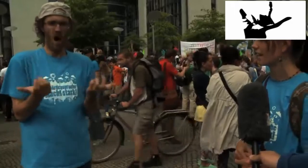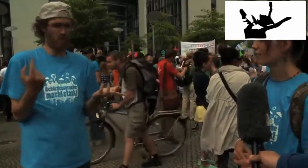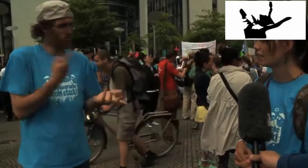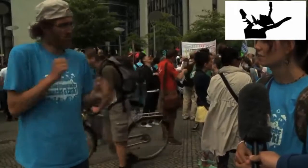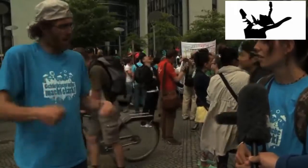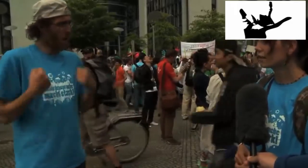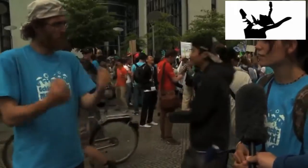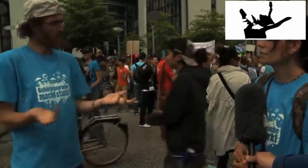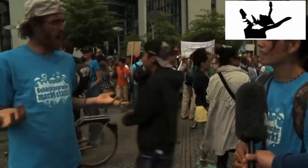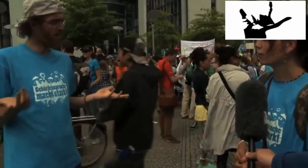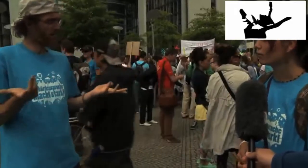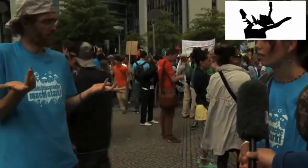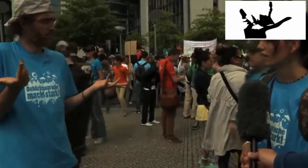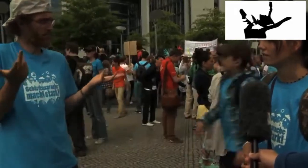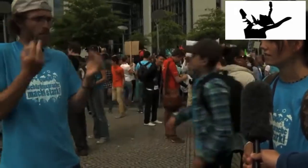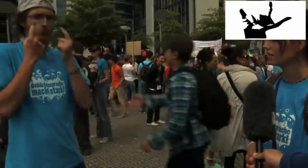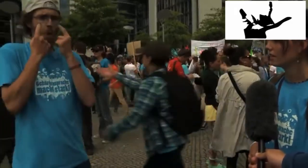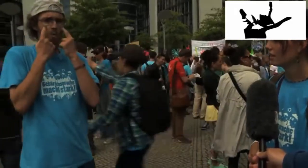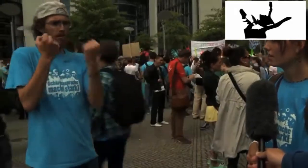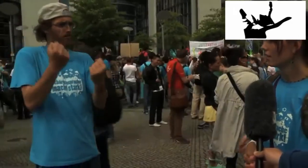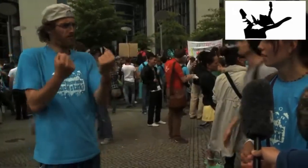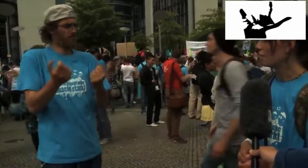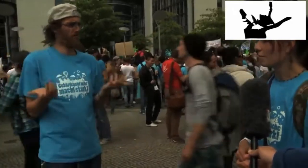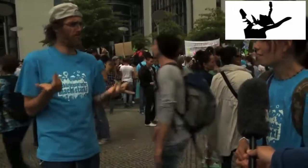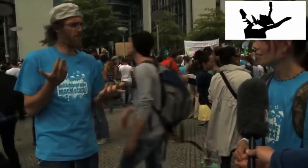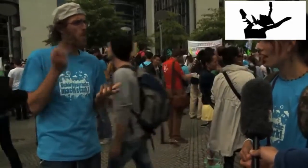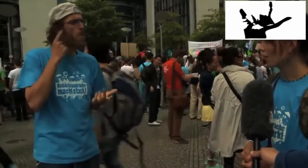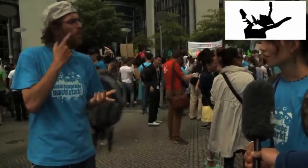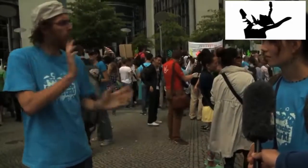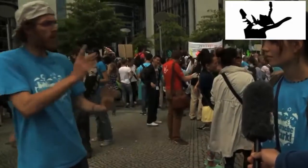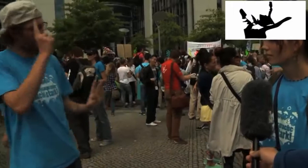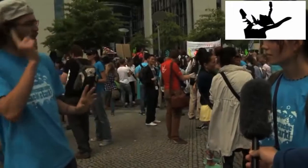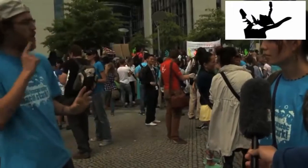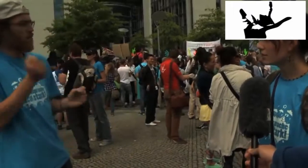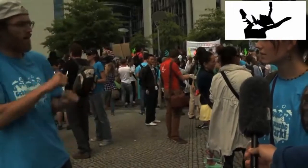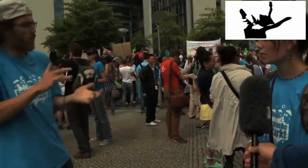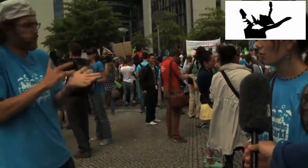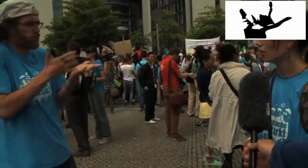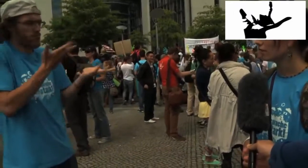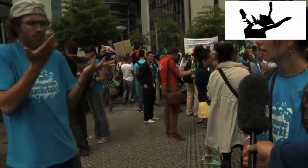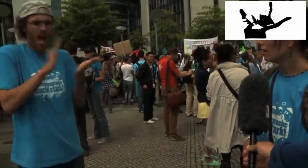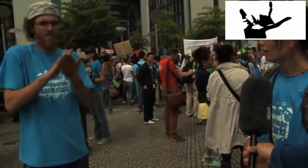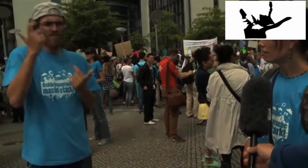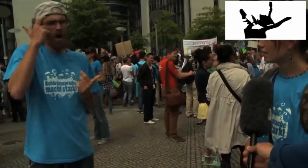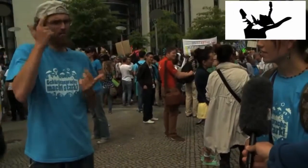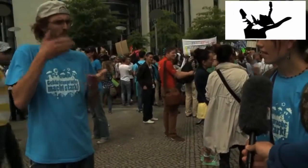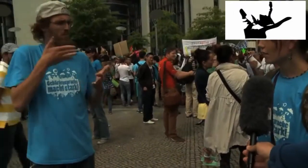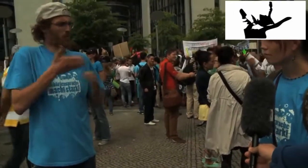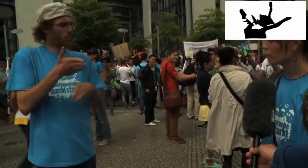Kraft. Die können zum Beispiel nicht Auto fahren. Aber dabei haben wir doch die Augen. Wir müssen nicht hören. Das ist einfach vom